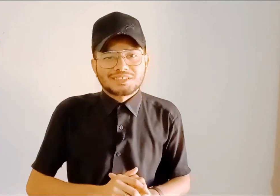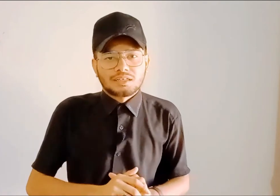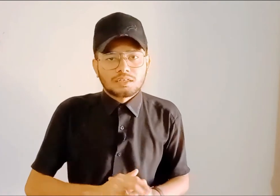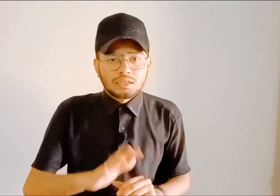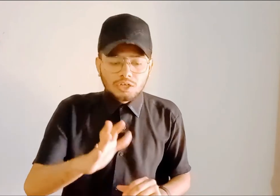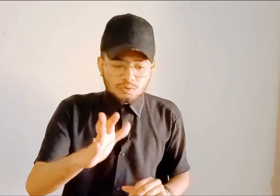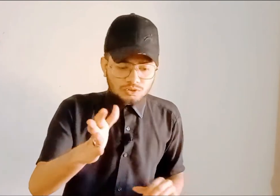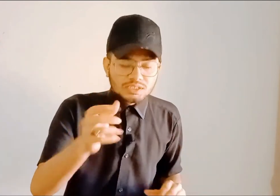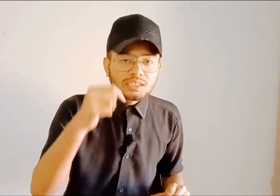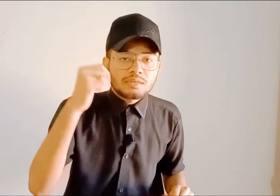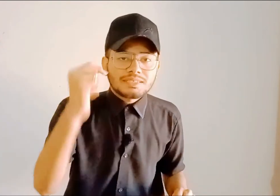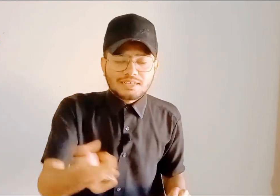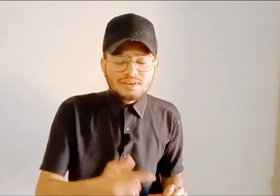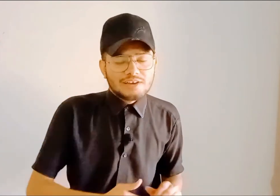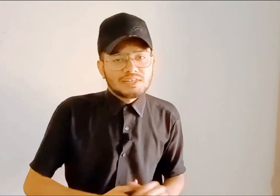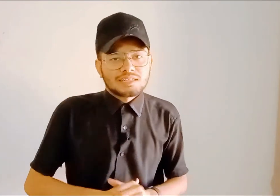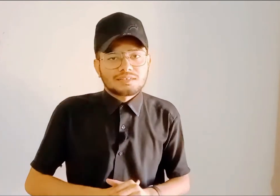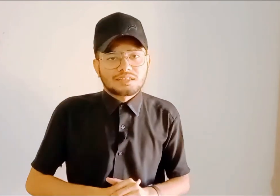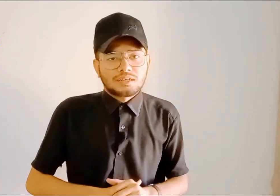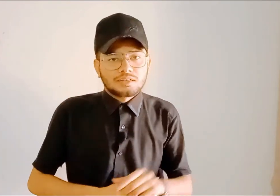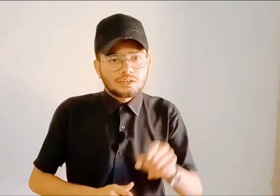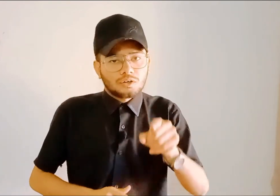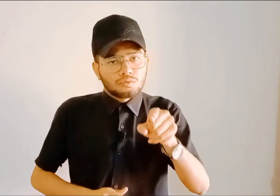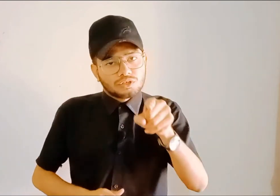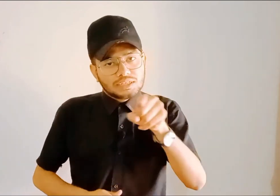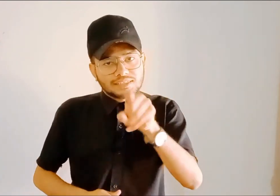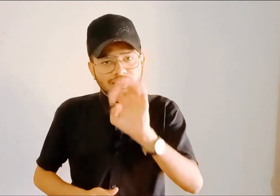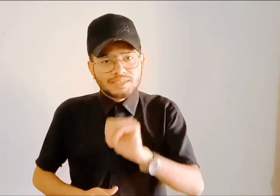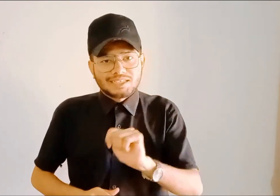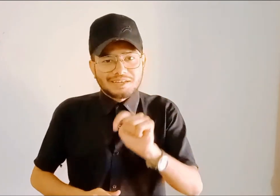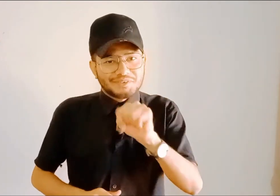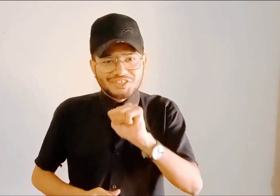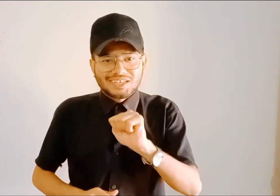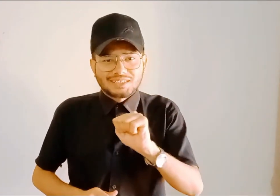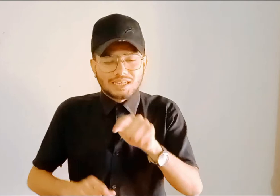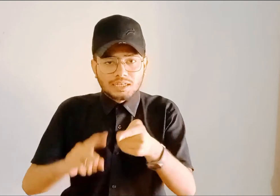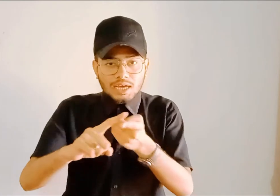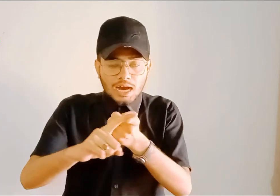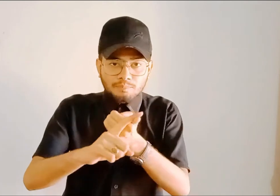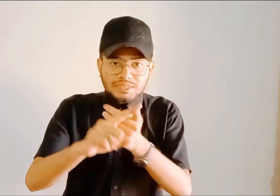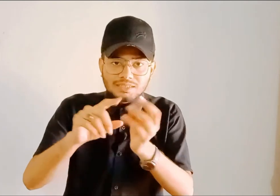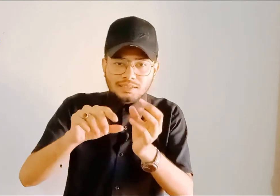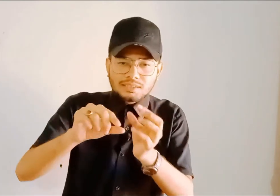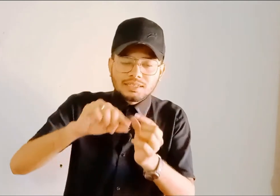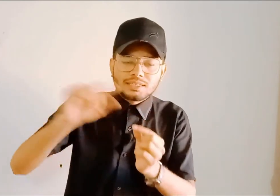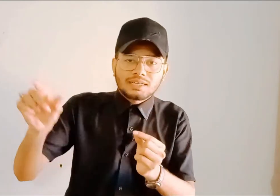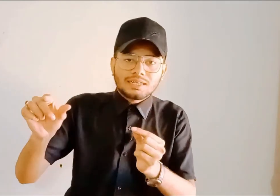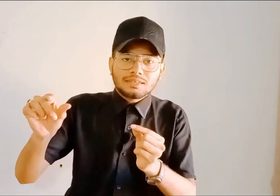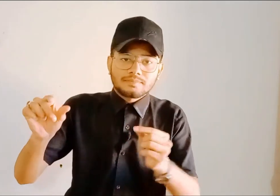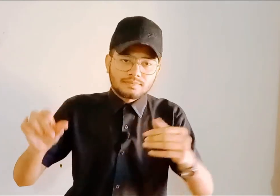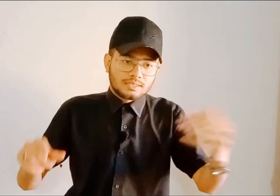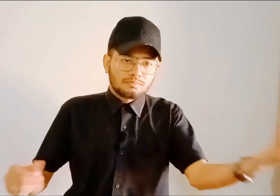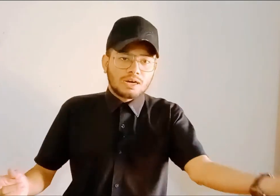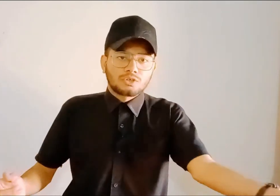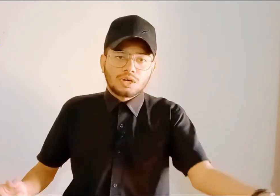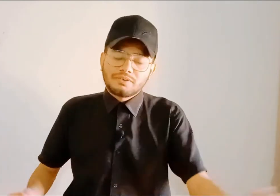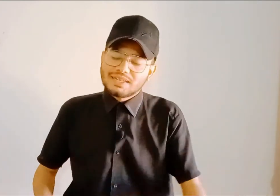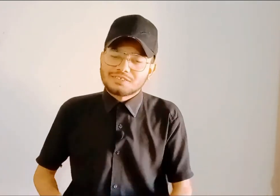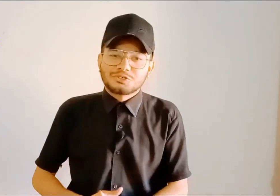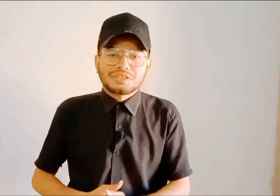हो सकता वह जिंदगी में प्रवाहित नहीं कर सकता वह टेंशन में रहते हैं प्रसन्न रहते हैं अपनी साथ में लगे पार्टियों का भी पैदा